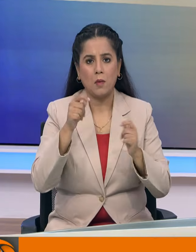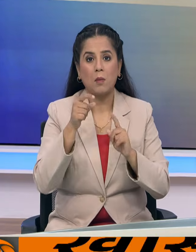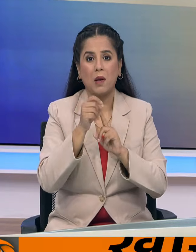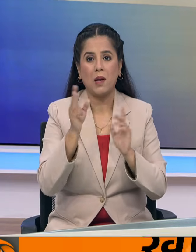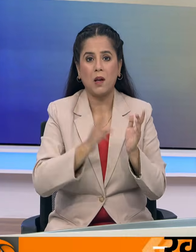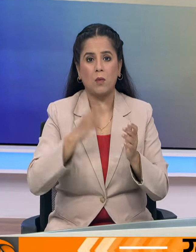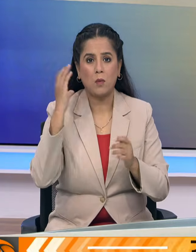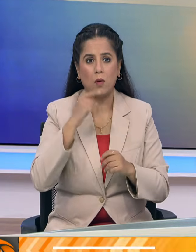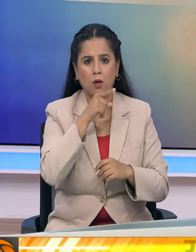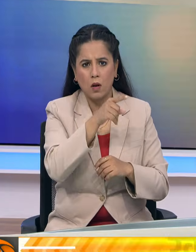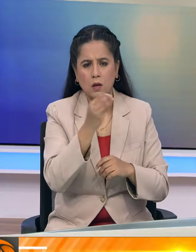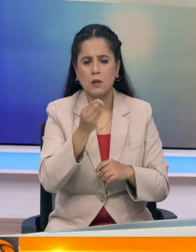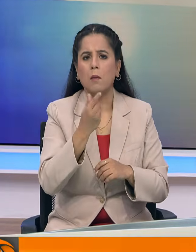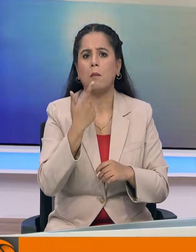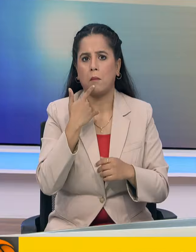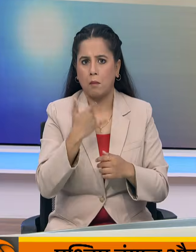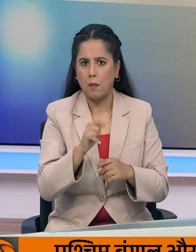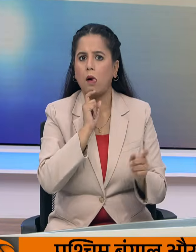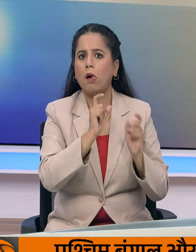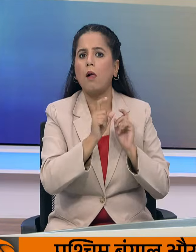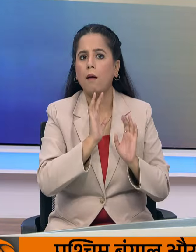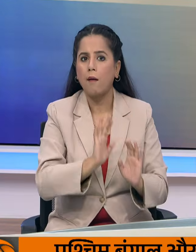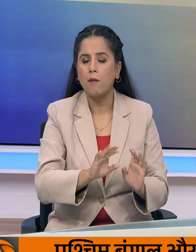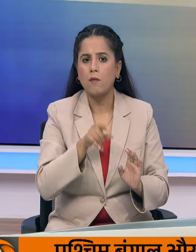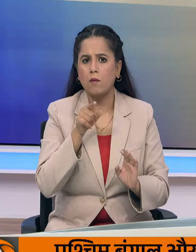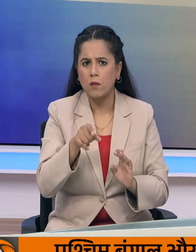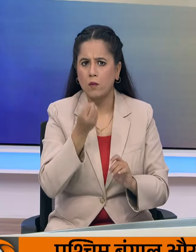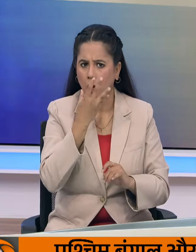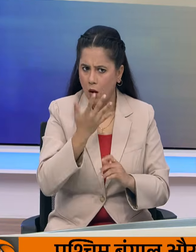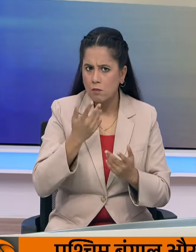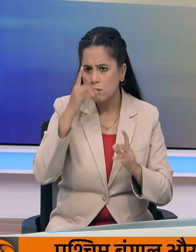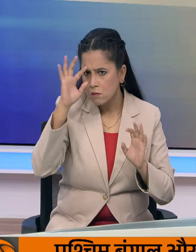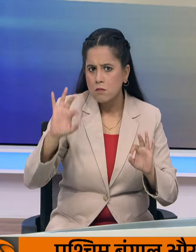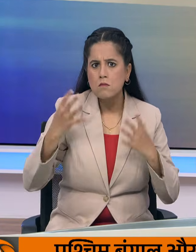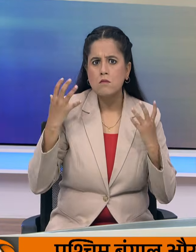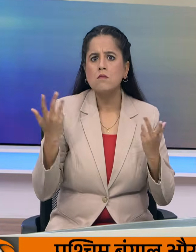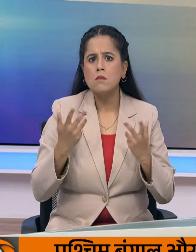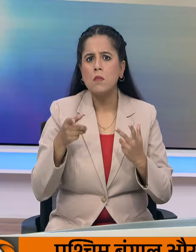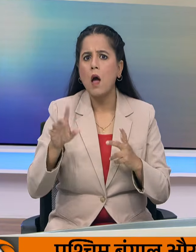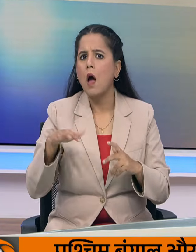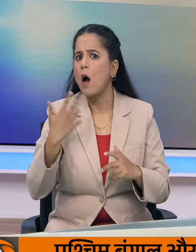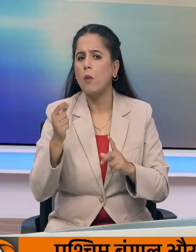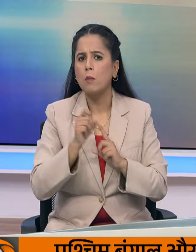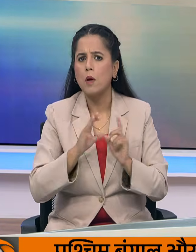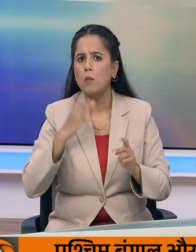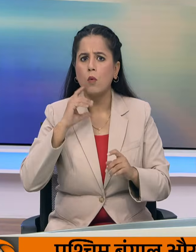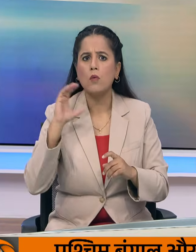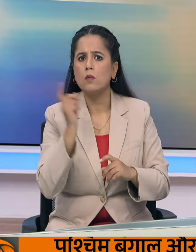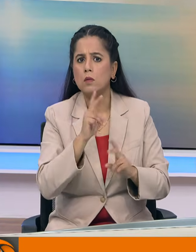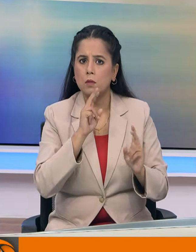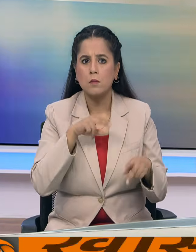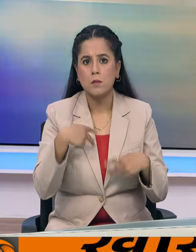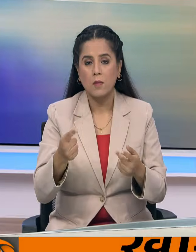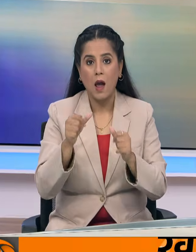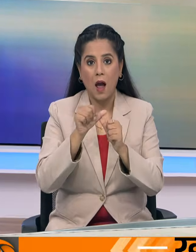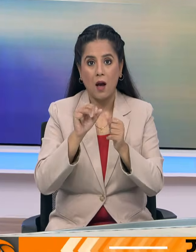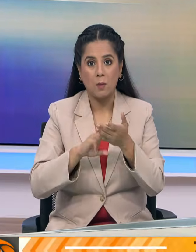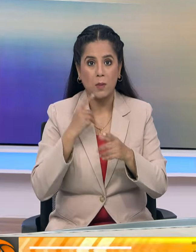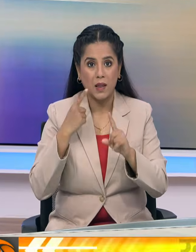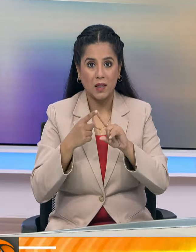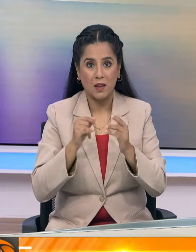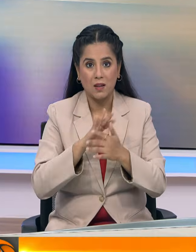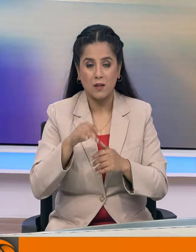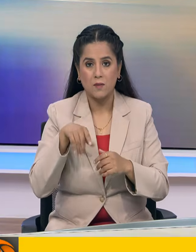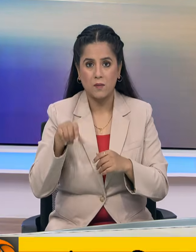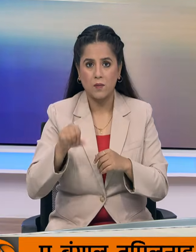प्रधानमंत्री नरेंद्र मोदी को लेकर विवादित टिप्पणी की, जिसके बाद भाजपा नेताओं ने तीखी प्रतिक्रिया दी है। केंद्रीय गृह मंत्री अमित शाह ने सोशल